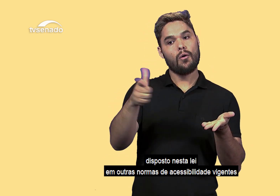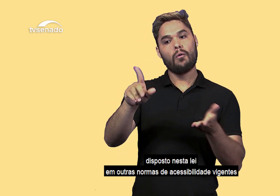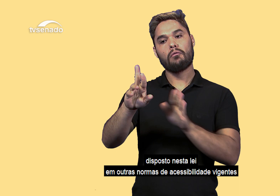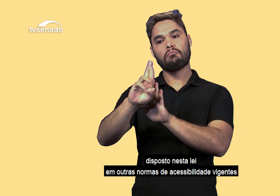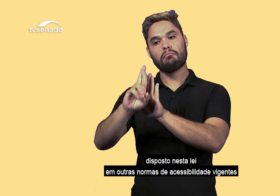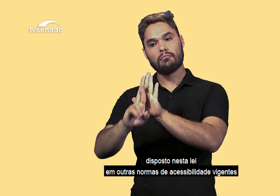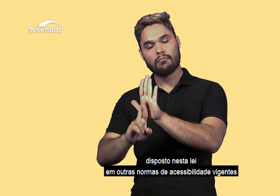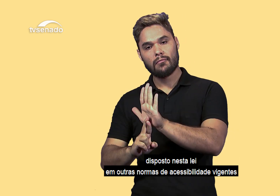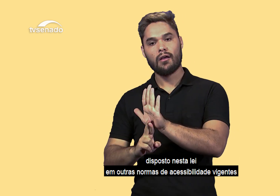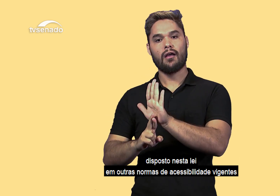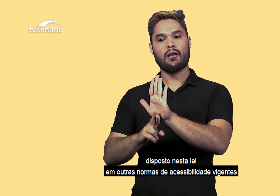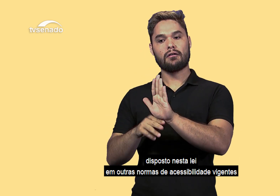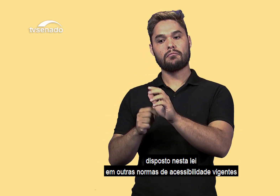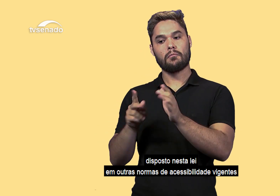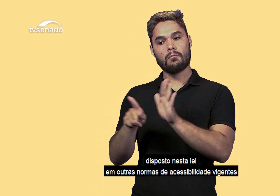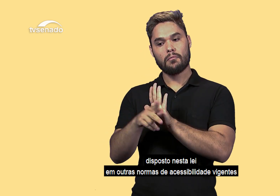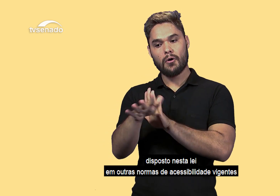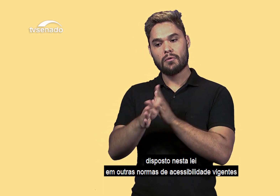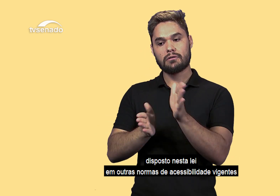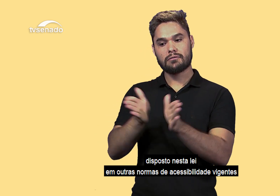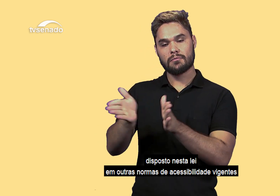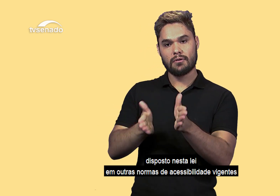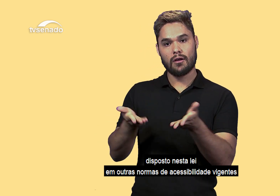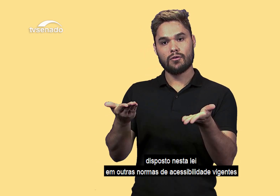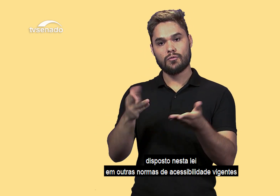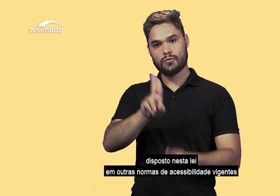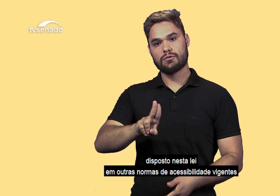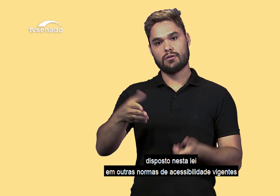normas de acessibilidade vigentes